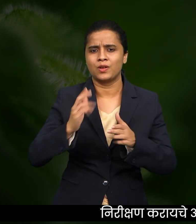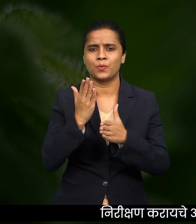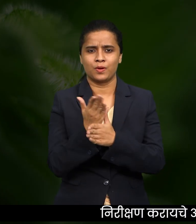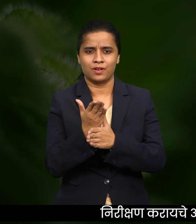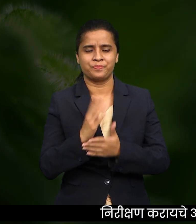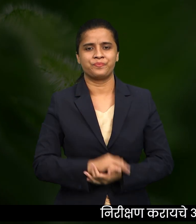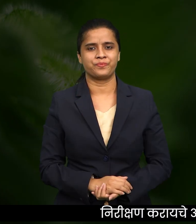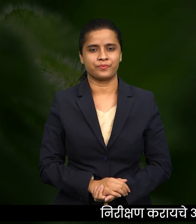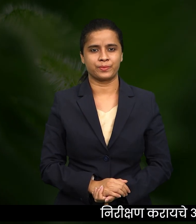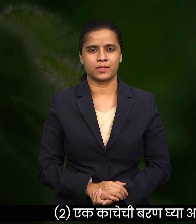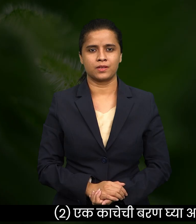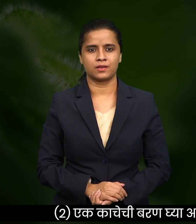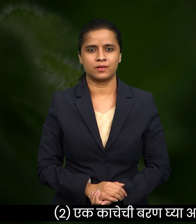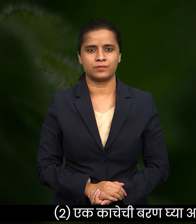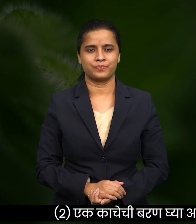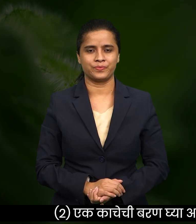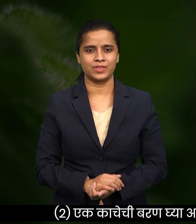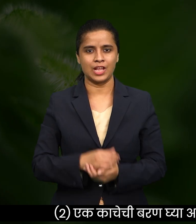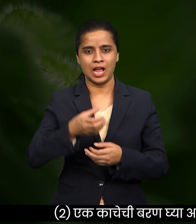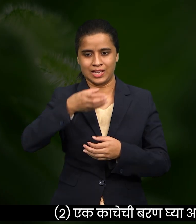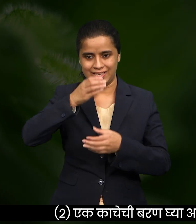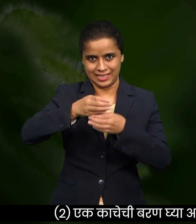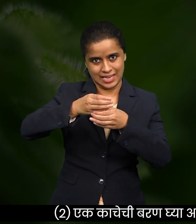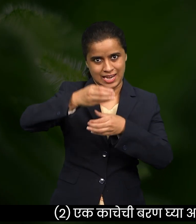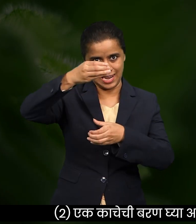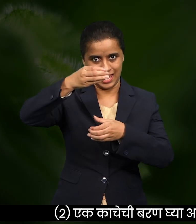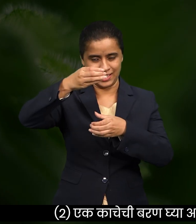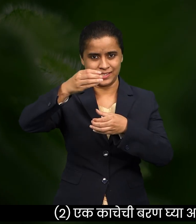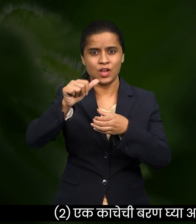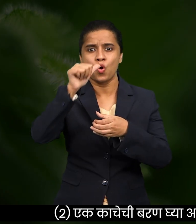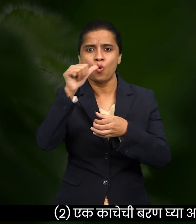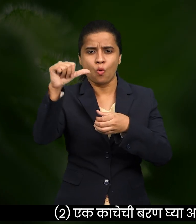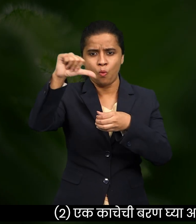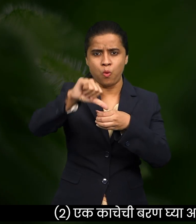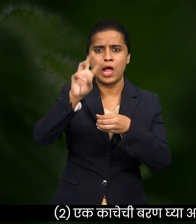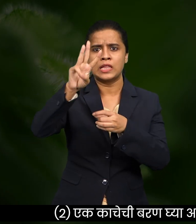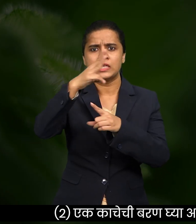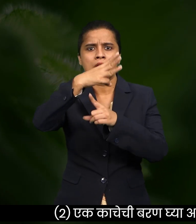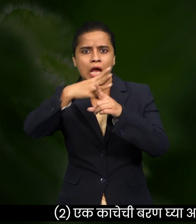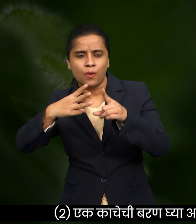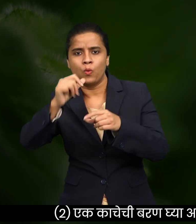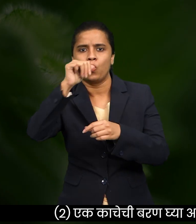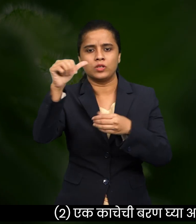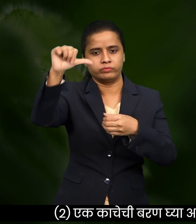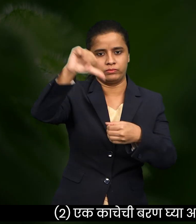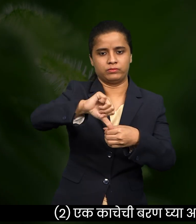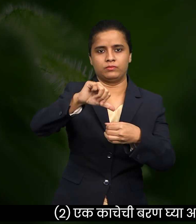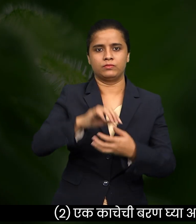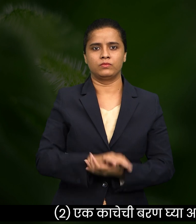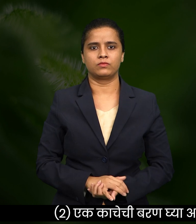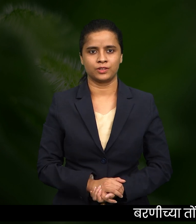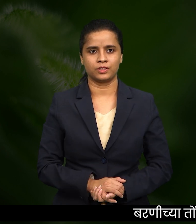पहा. एक काचेची बरण घ्या आणि त्यातील 3/4 पाणी